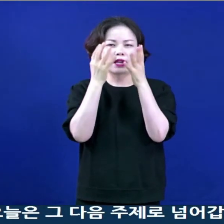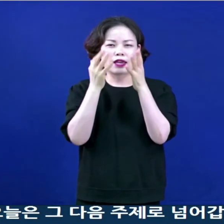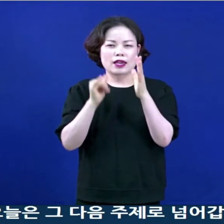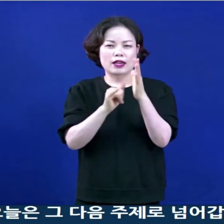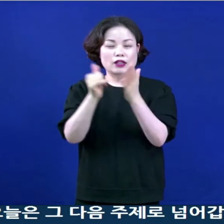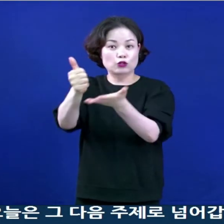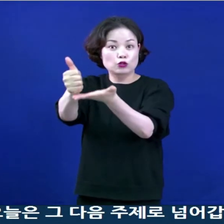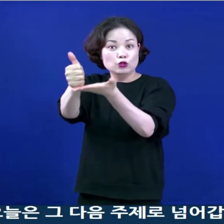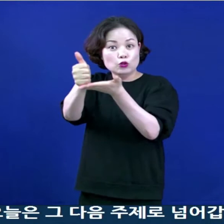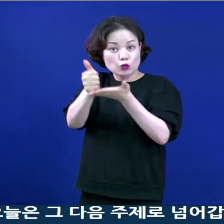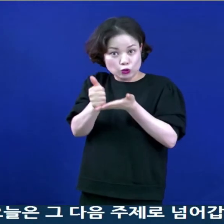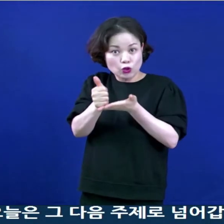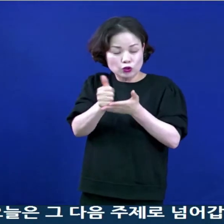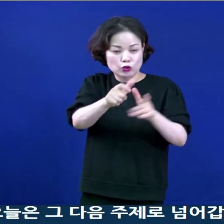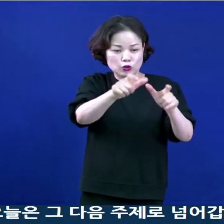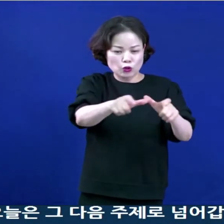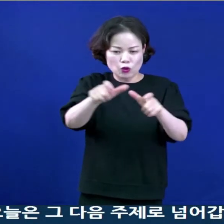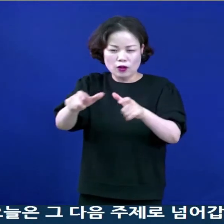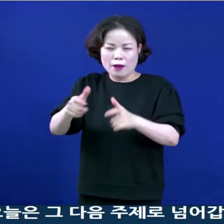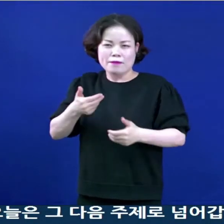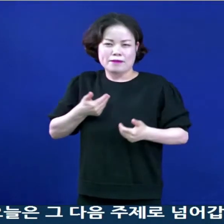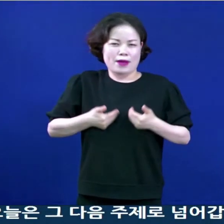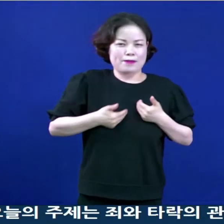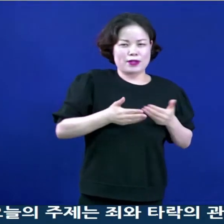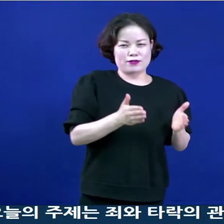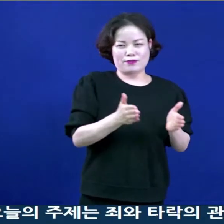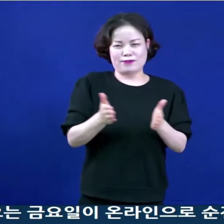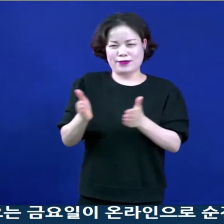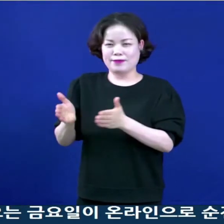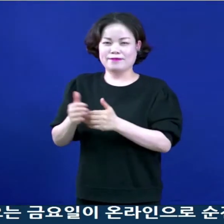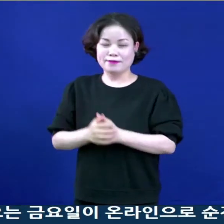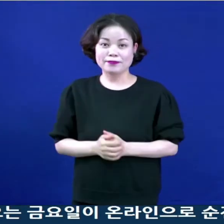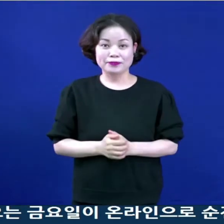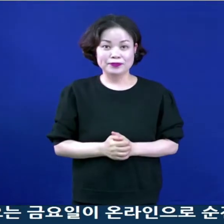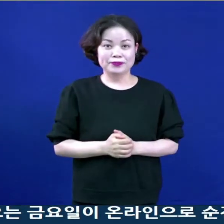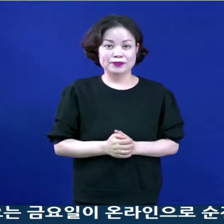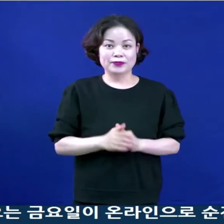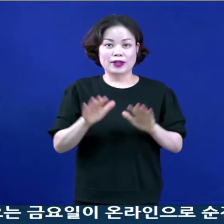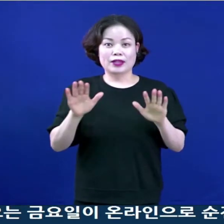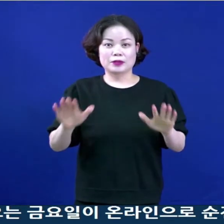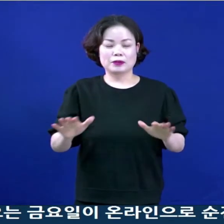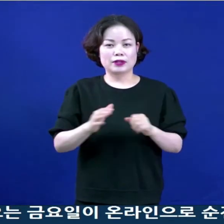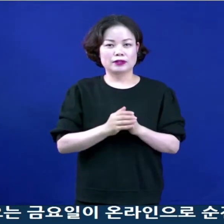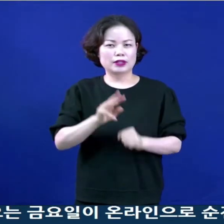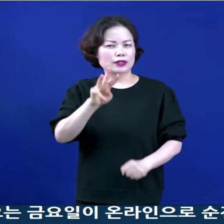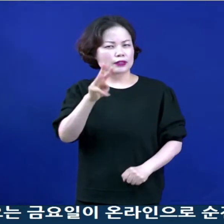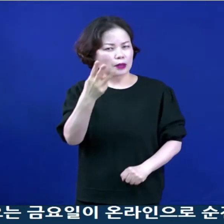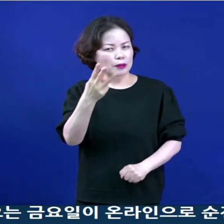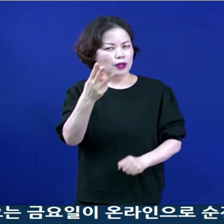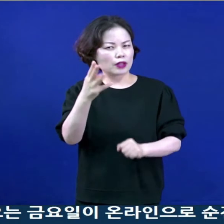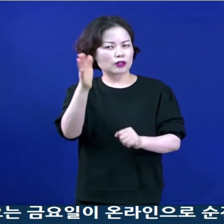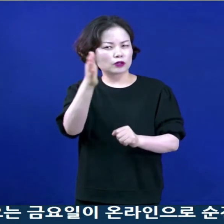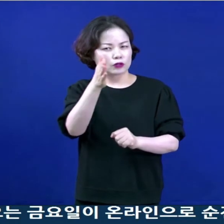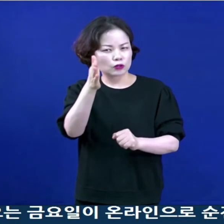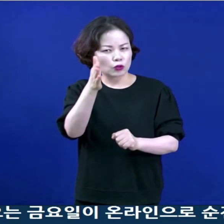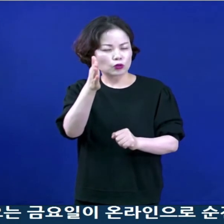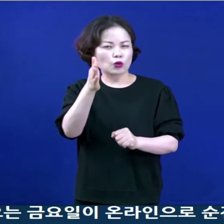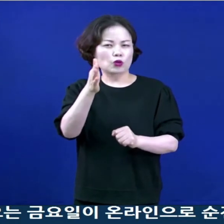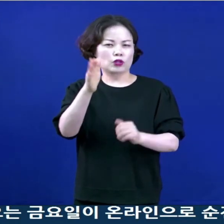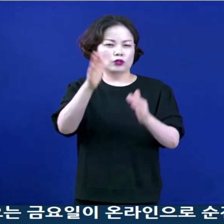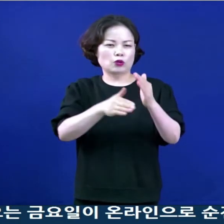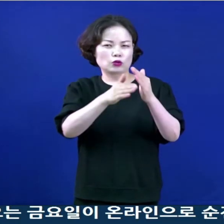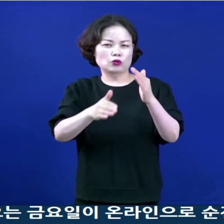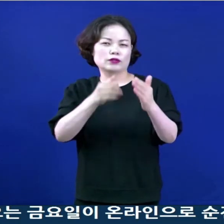초청하는 날이다. 이제 교구에서는 나름 바삐 움직이고 있습니다. 이번에 이제 한 300여 명이 작정이 돼서